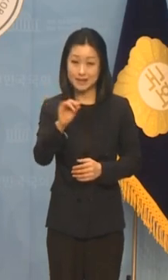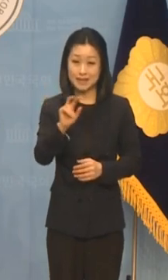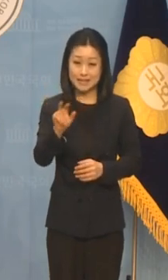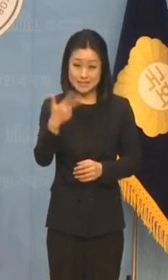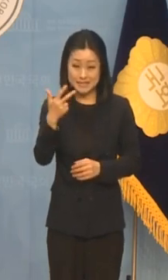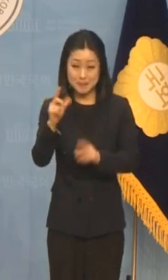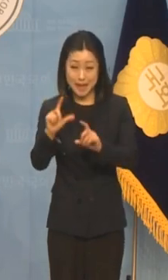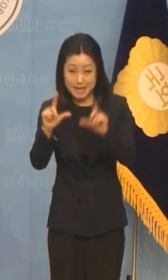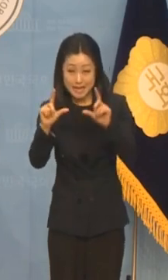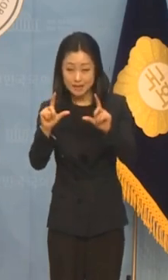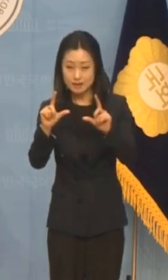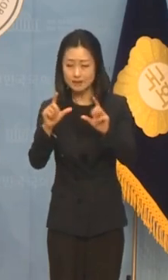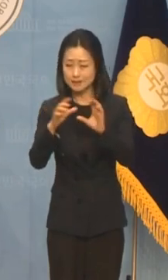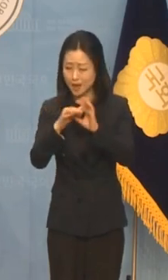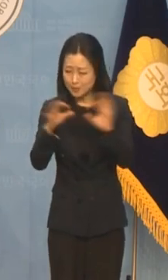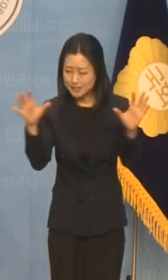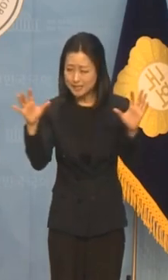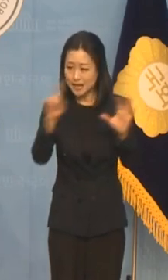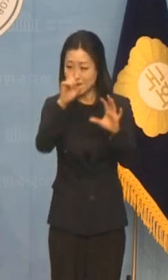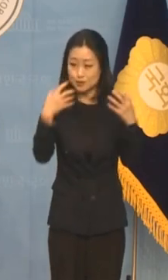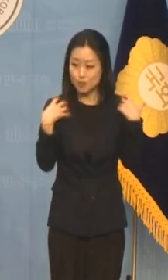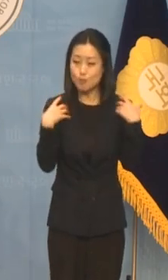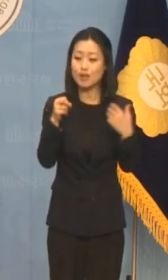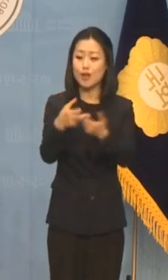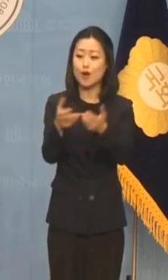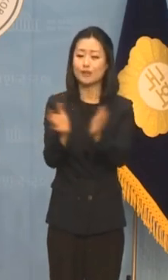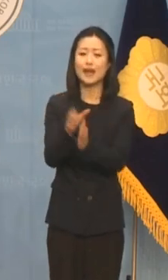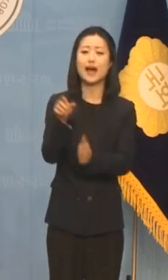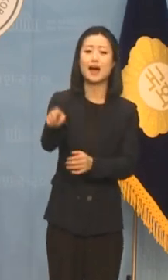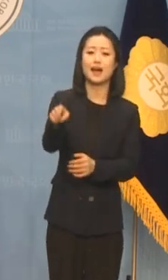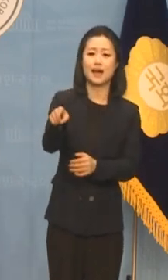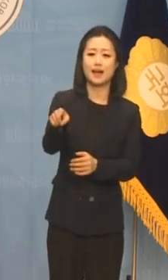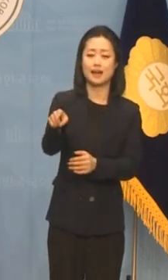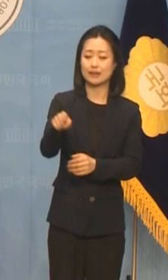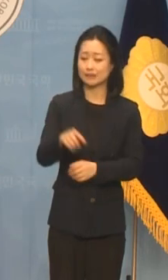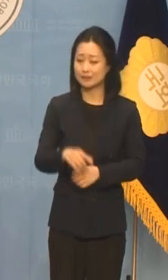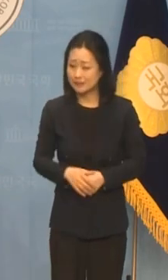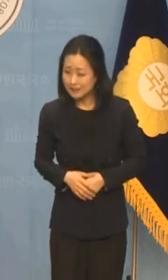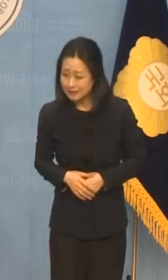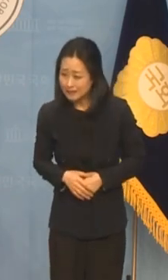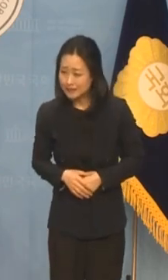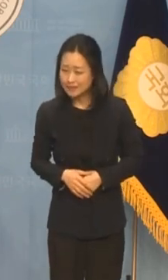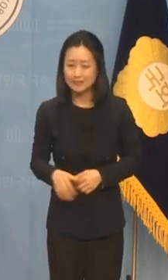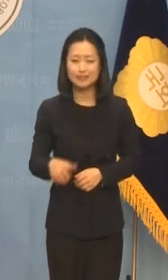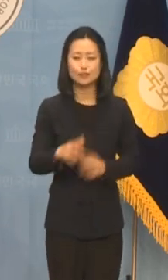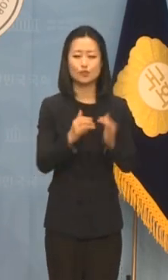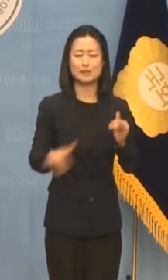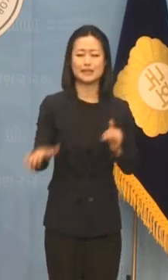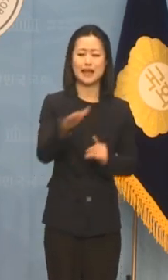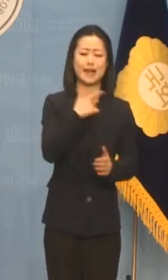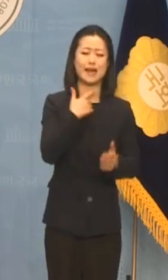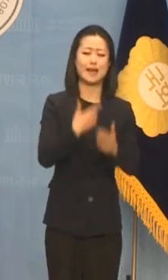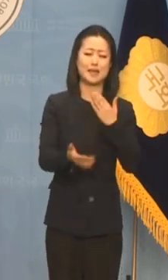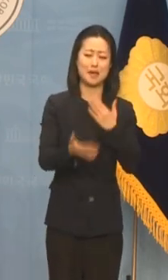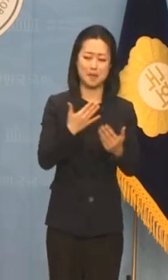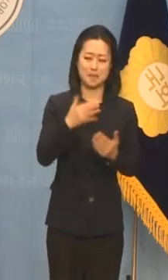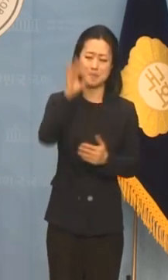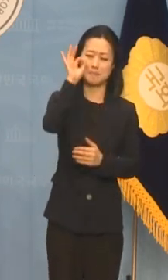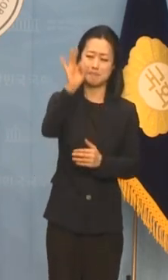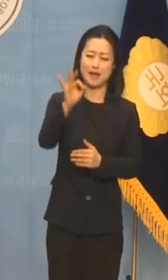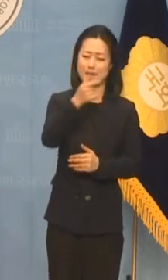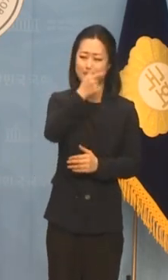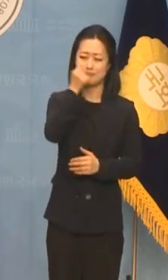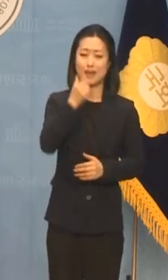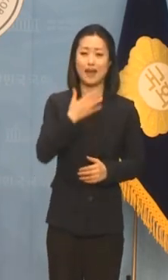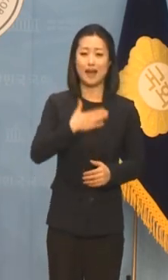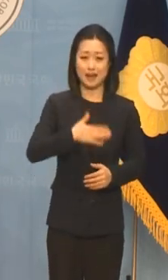700일이이 정권과 여당의 행태는 충분 겪고 그에 따른 우리